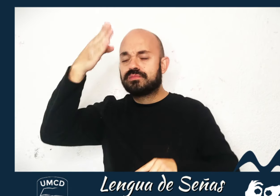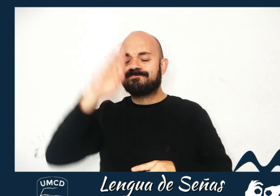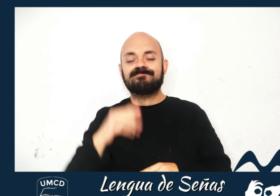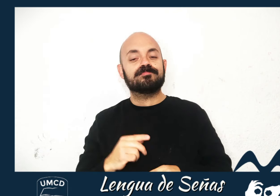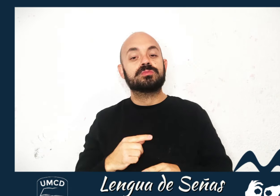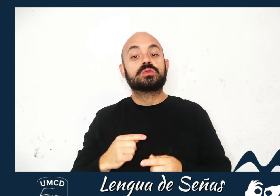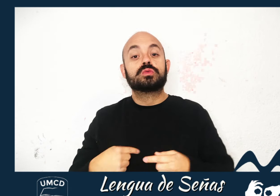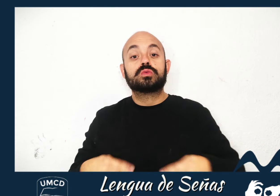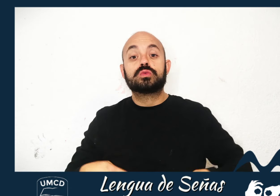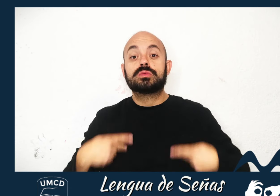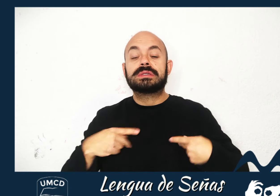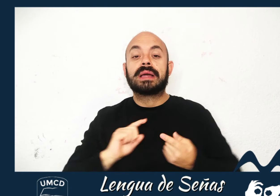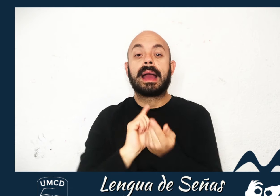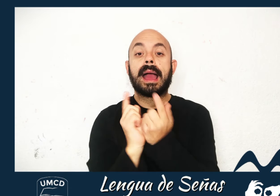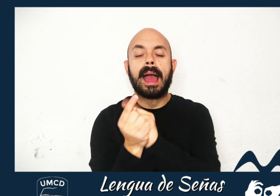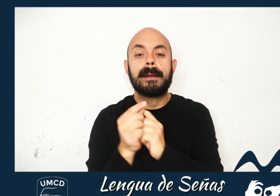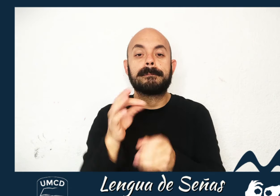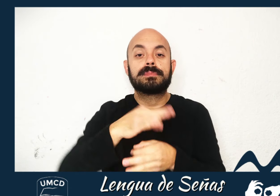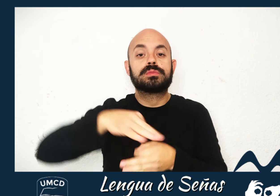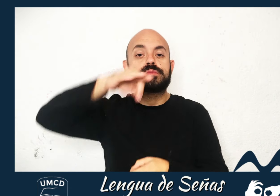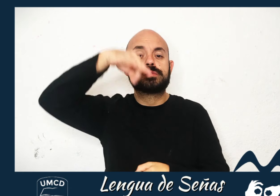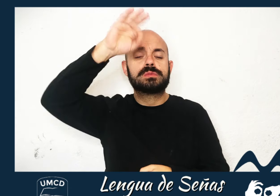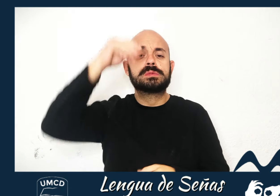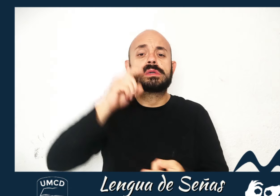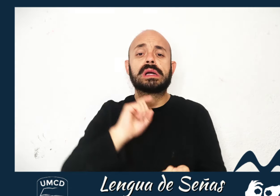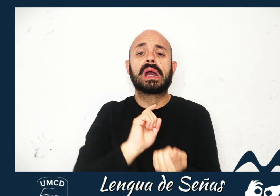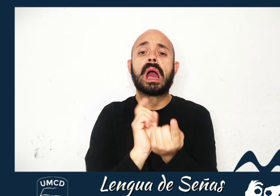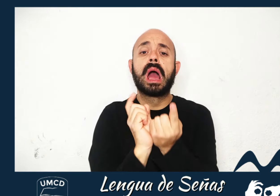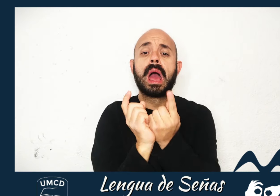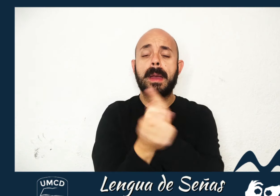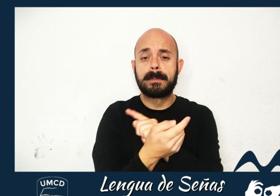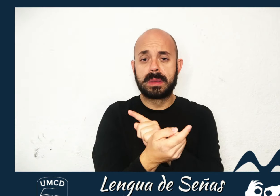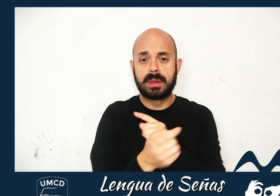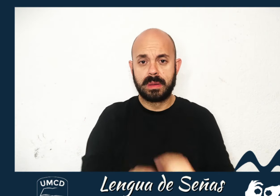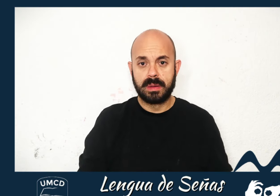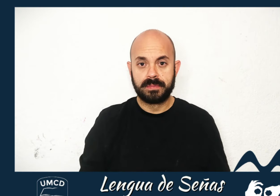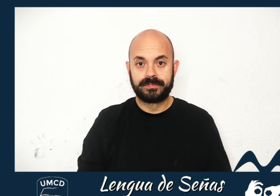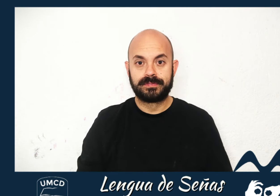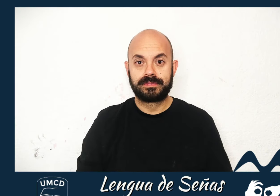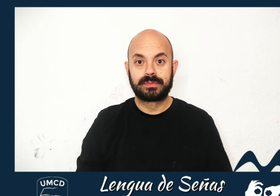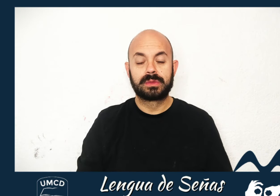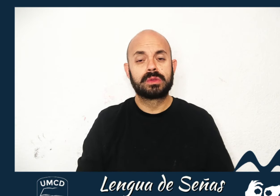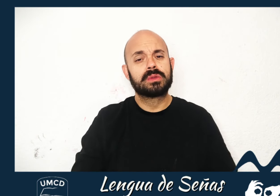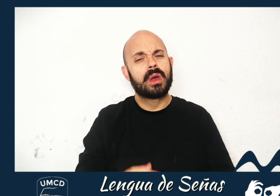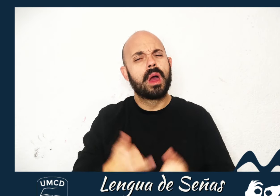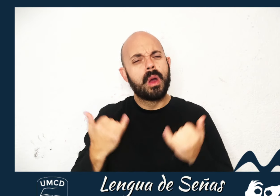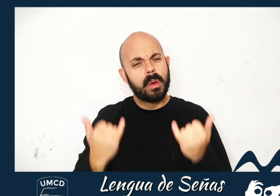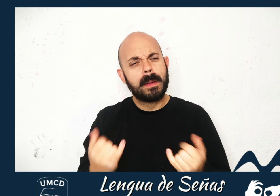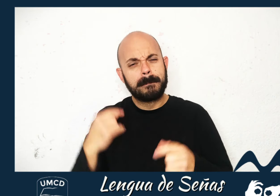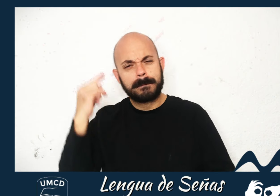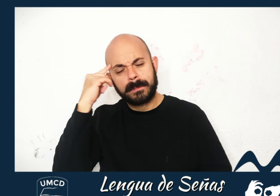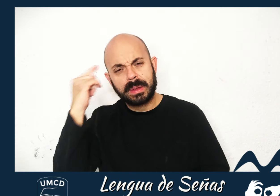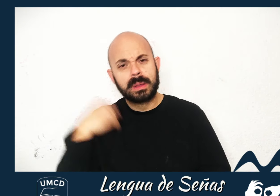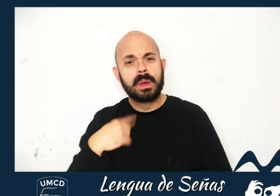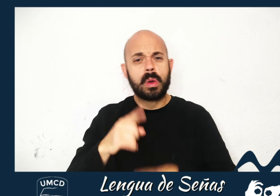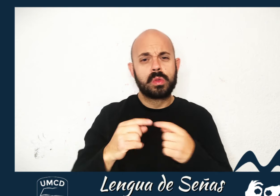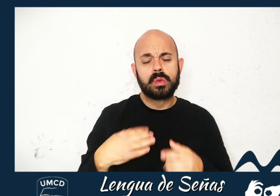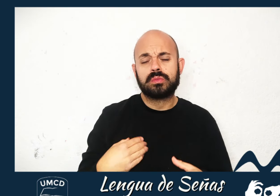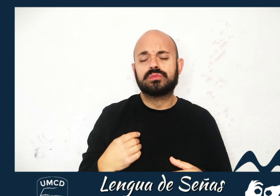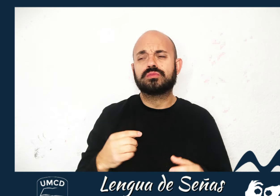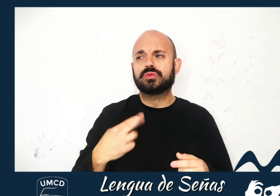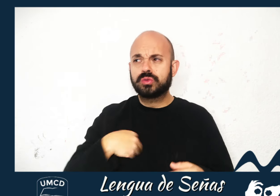y soy reconciliado por la fe en Cristo en mi relación con Dios. Entonces se restablece esta